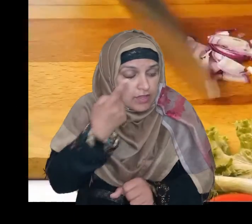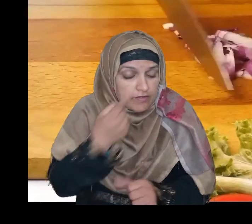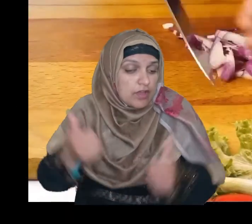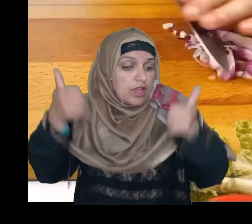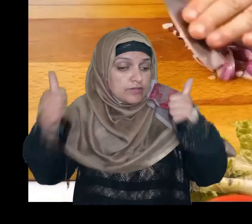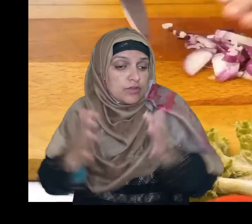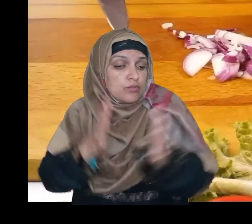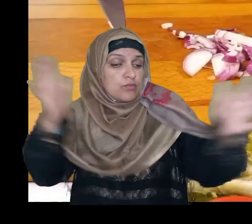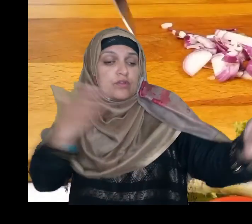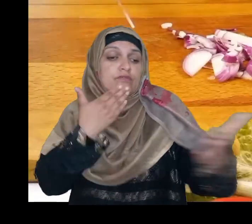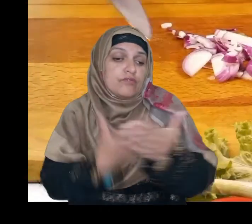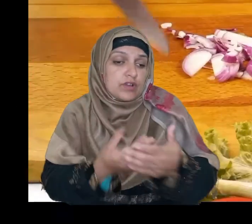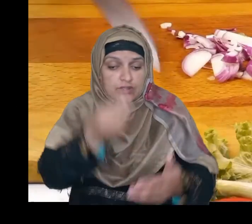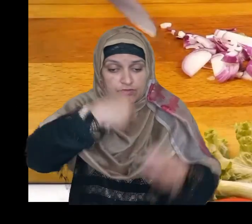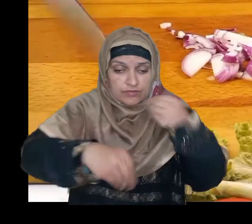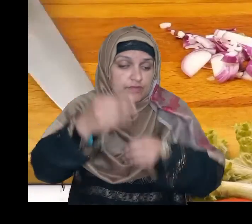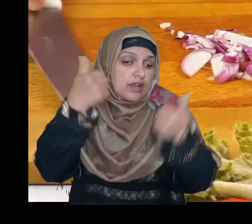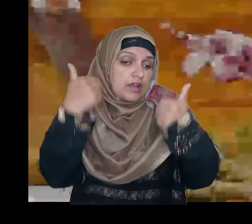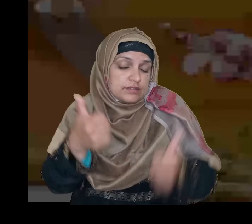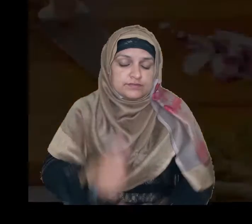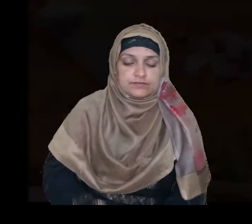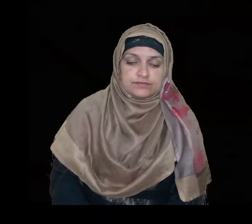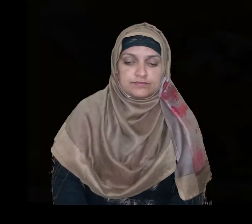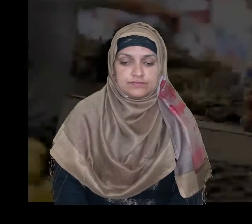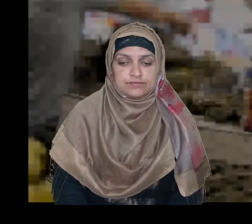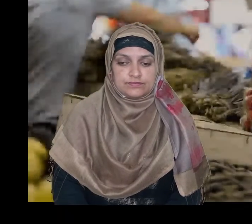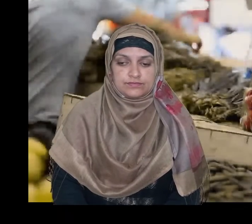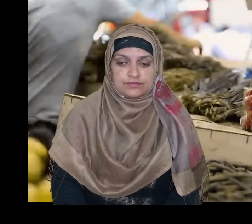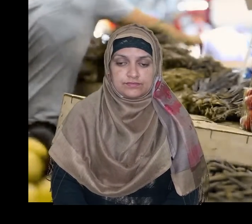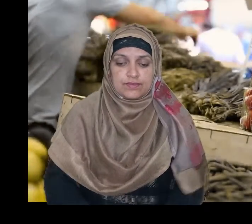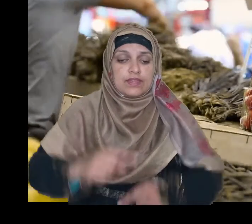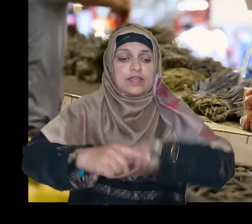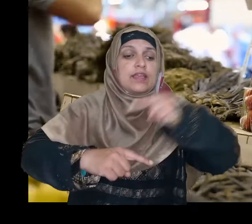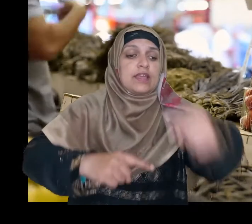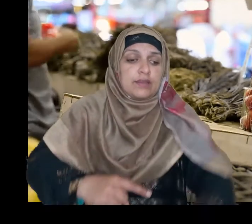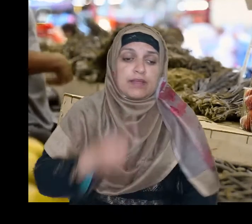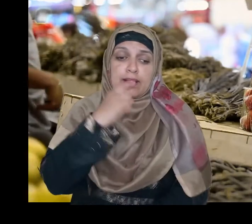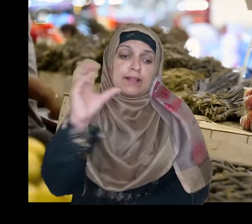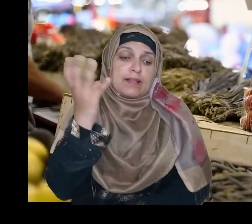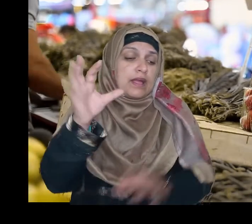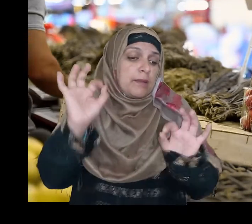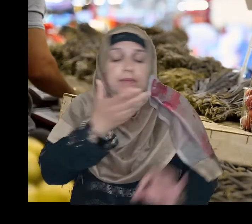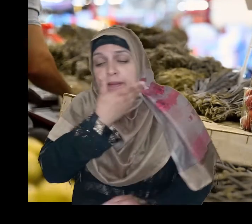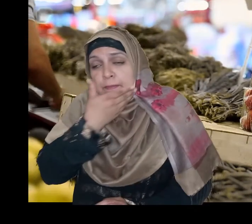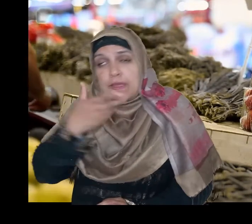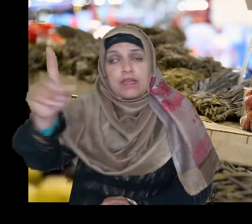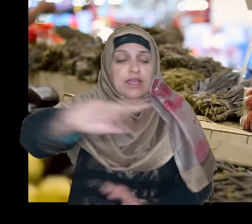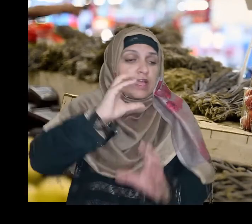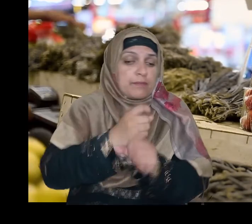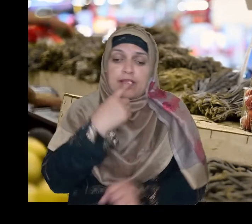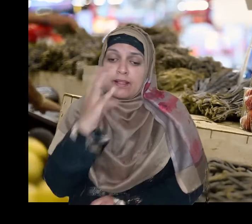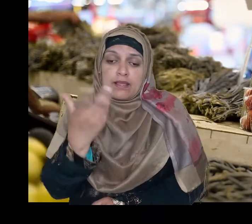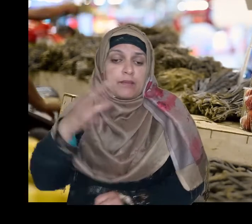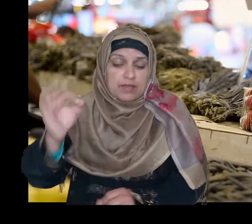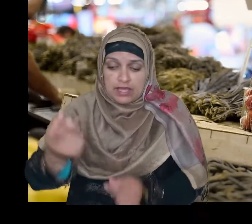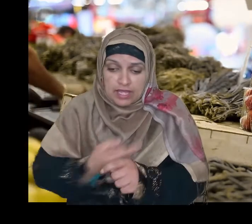है जो कि ब्लड प्रेशर कंट्रोल करने में अहम किरदार अदा करता है। इसके अलावा लाल टमाटर किसे नहीं पसंद। टमाटर बतौर